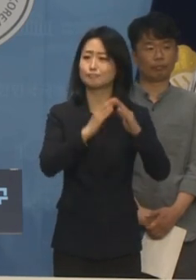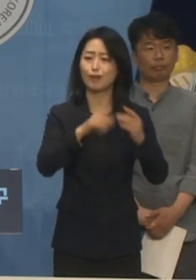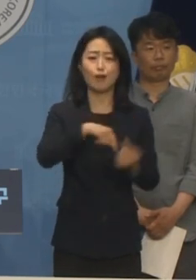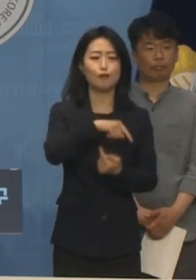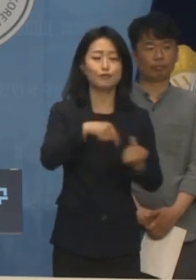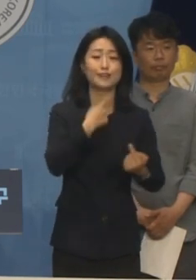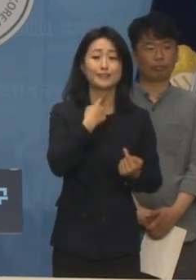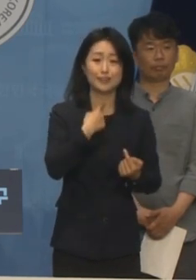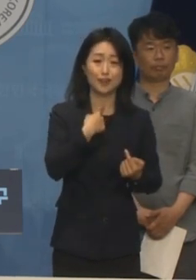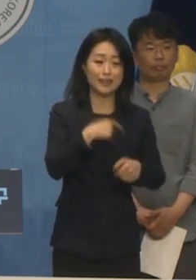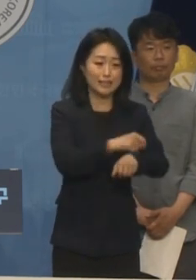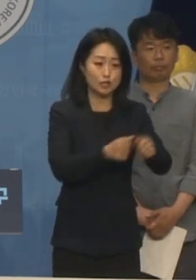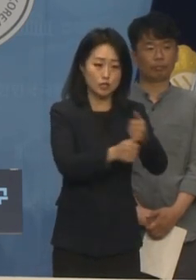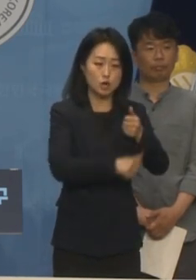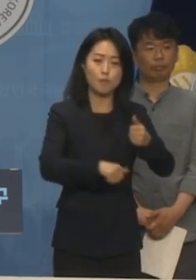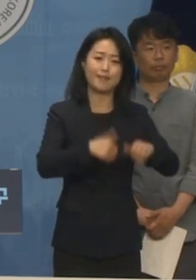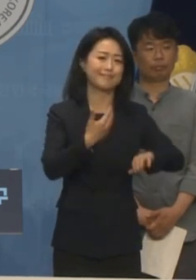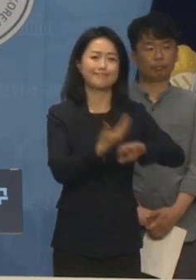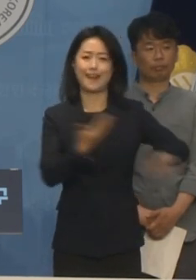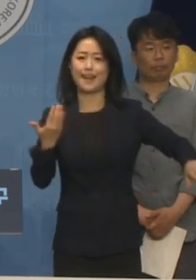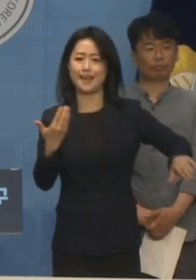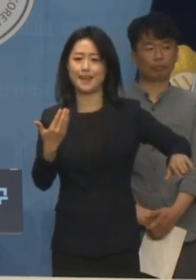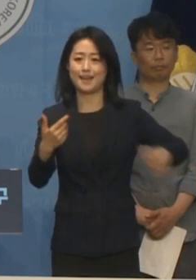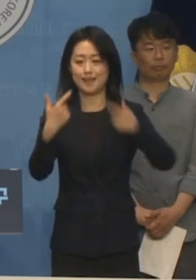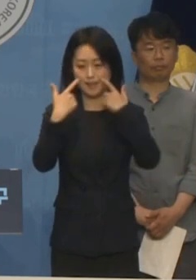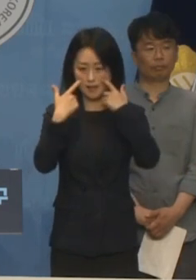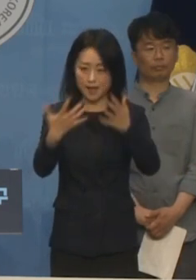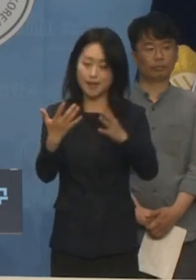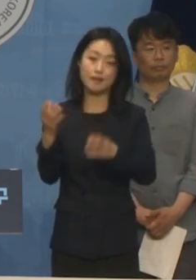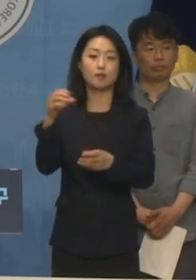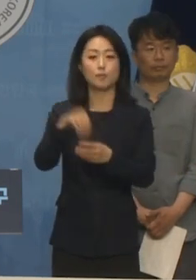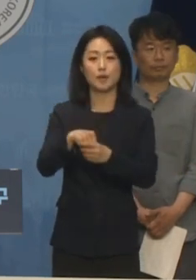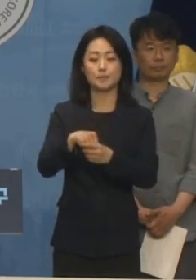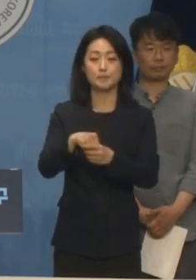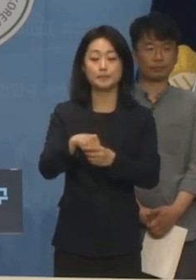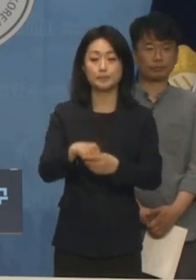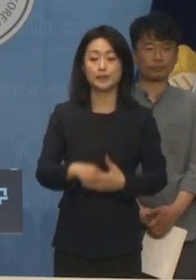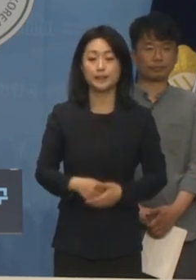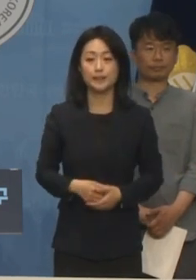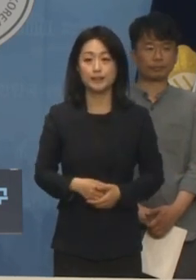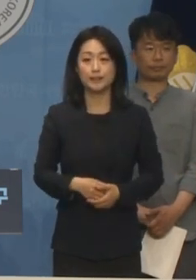운영됐던 수많은 특위와는 분명히 달라야 한다는 의지를 담아보고자 했습니다.